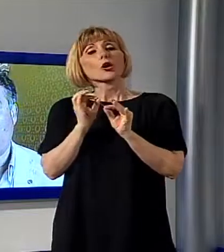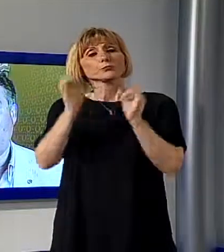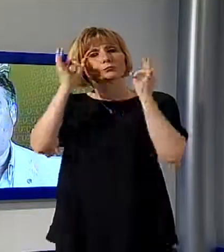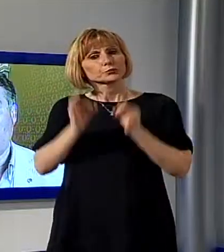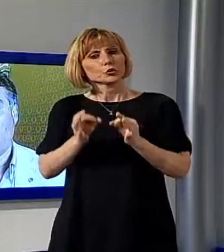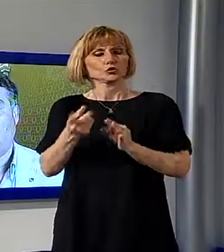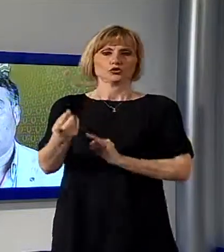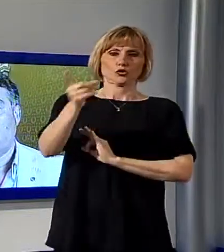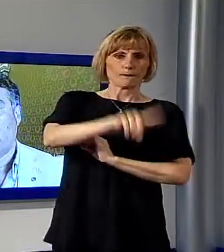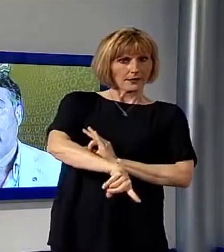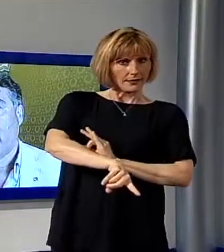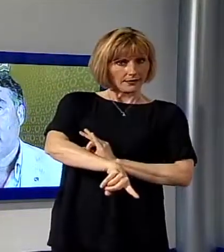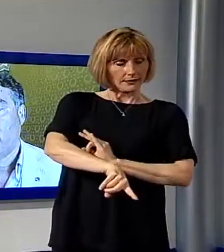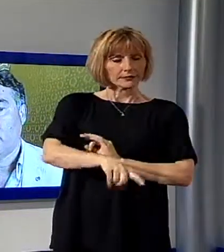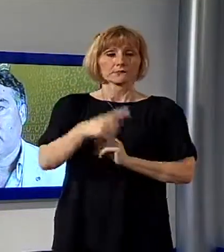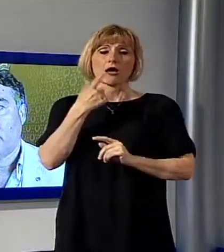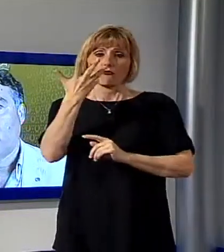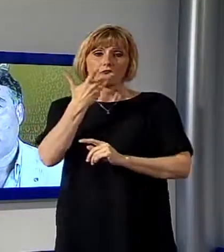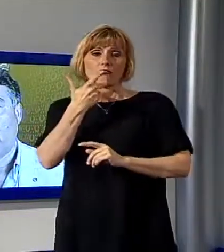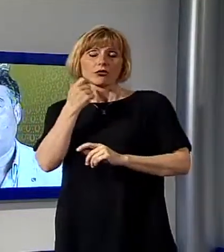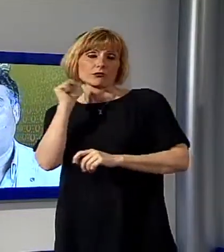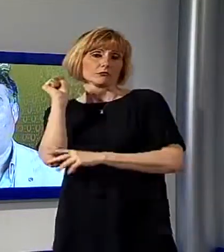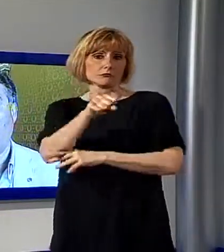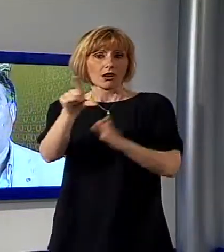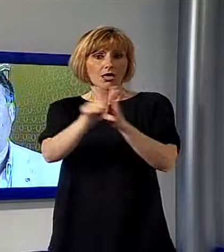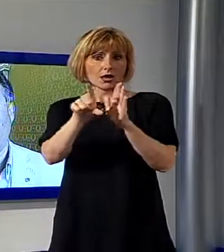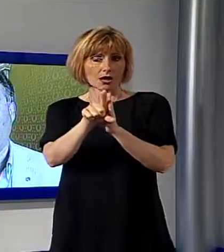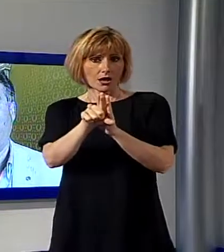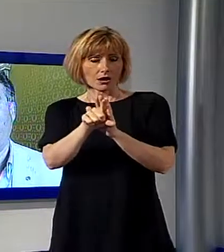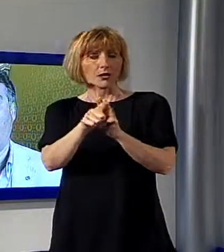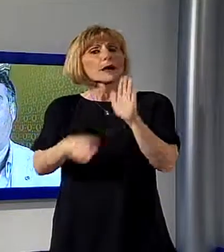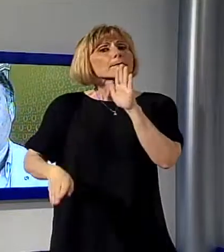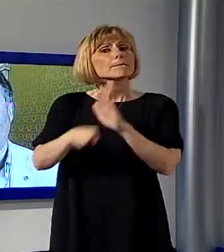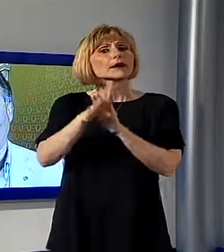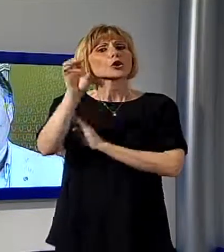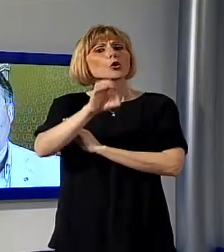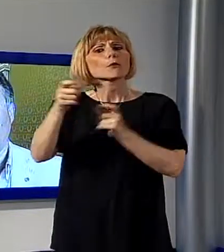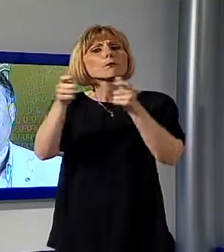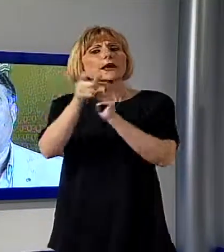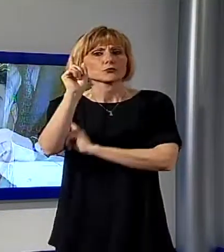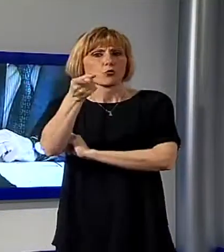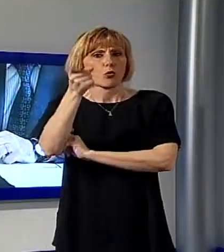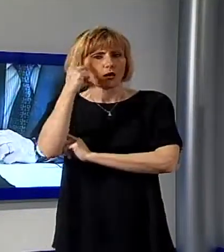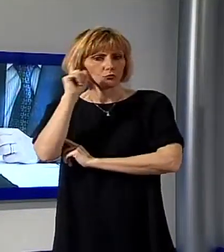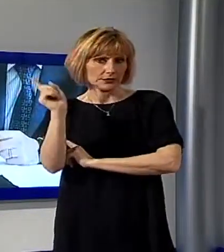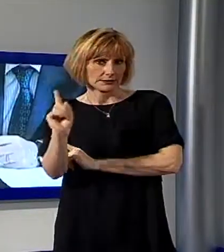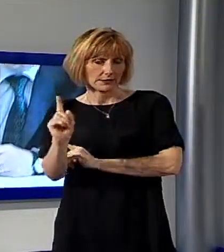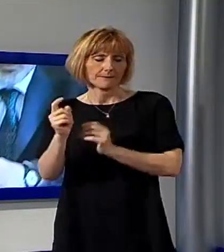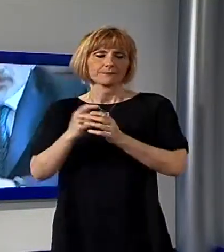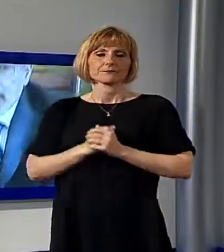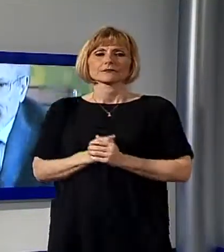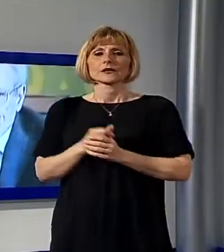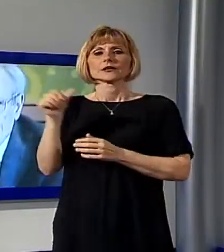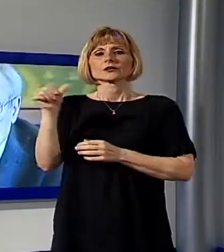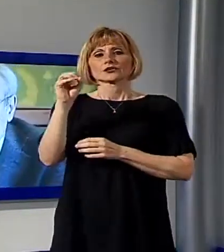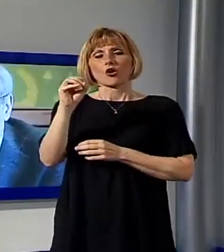esclusa assolutamente le azioni legali, poi decideremo in quali paesi europei avviare l'azione legale contro il gruppo Sofidel. Tra l'altro la